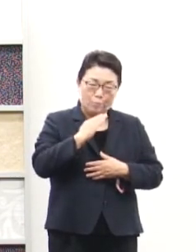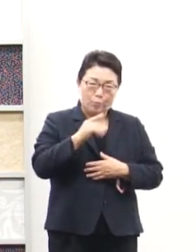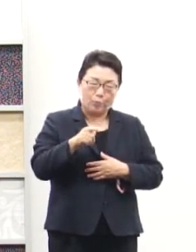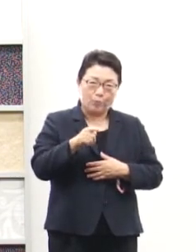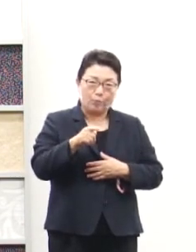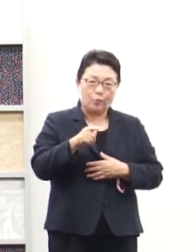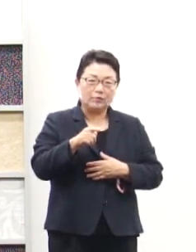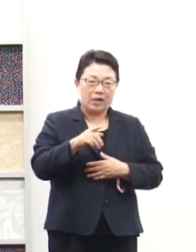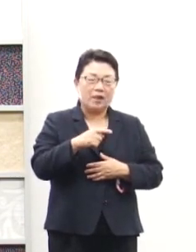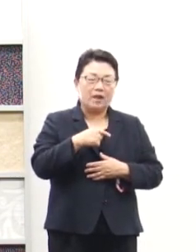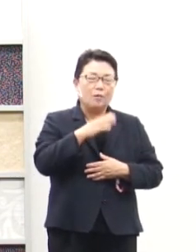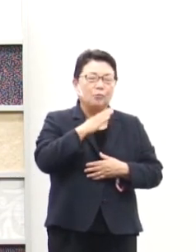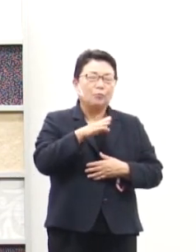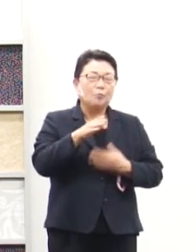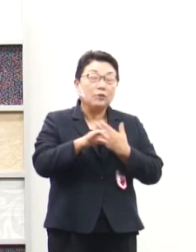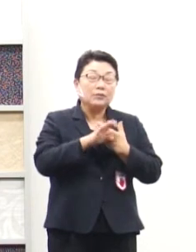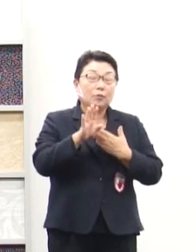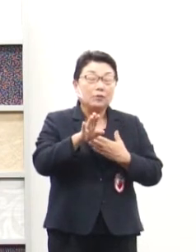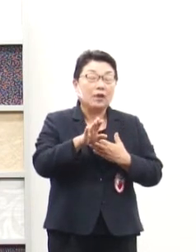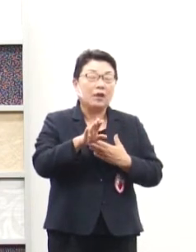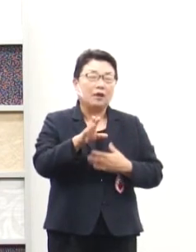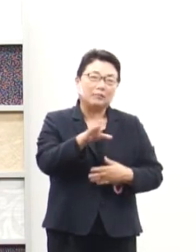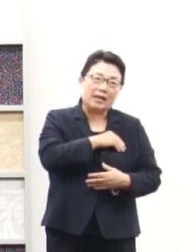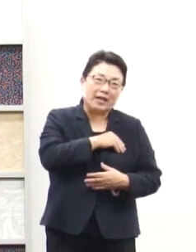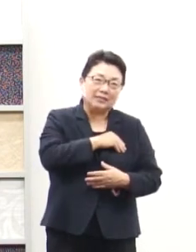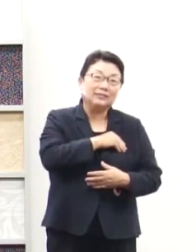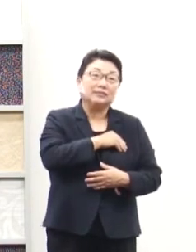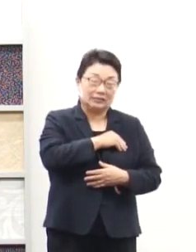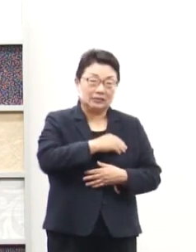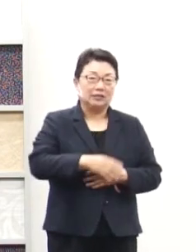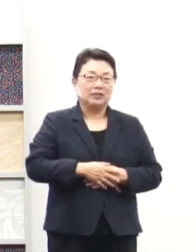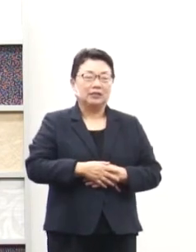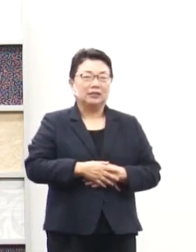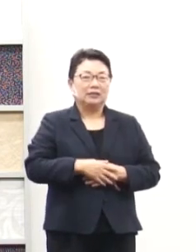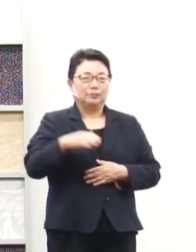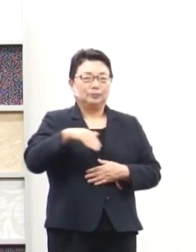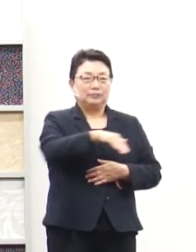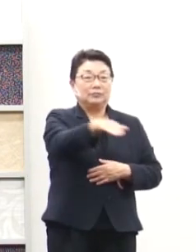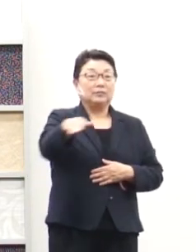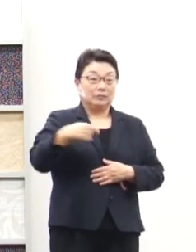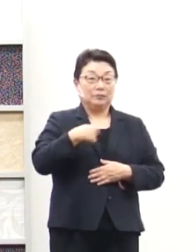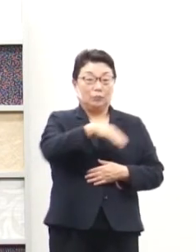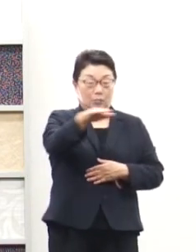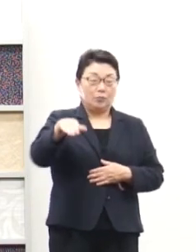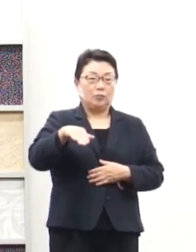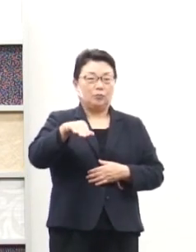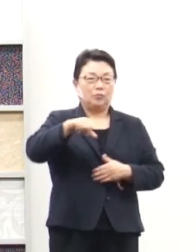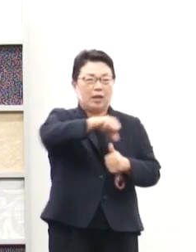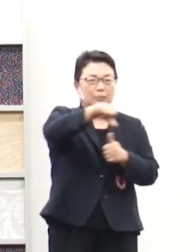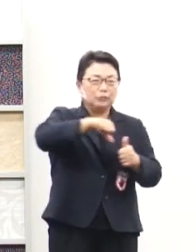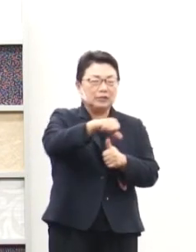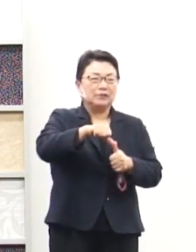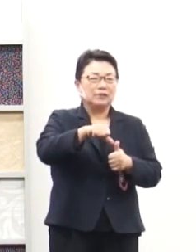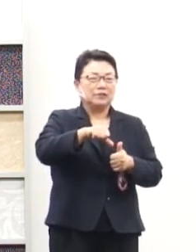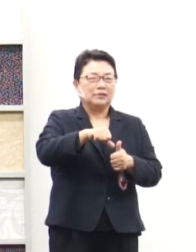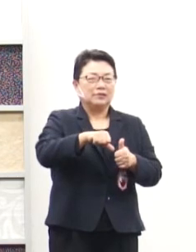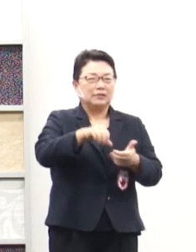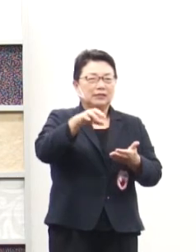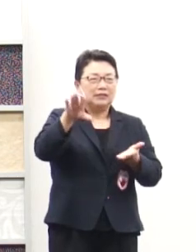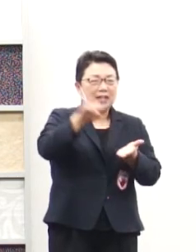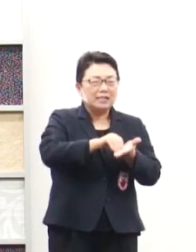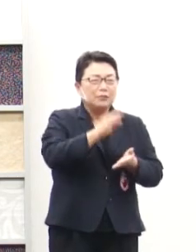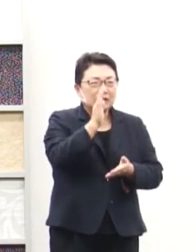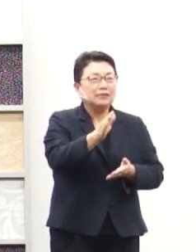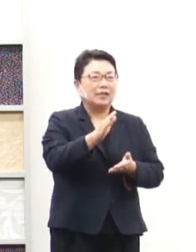がっかりというかですね、我々も多くの県民の皆様に これを使ってください、推奨、今おっしゃるように